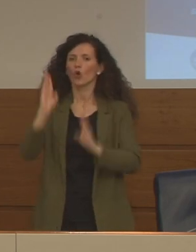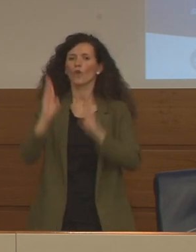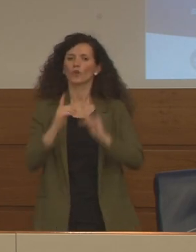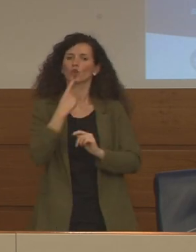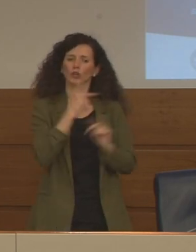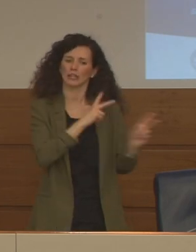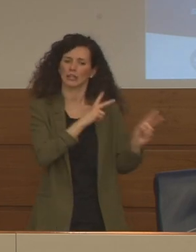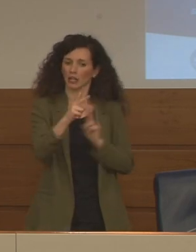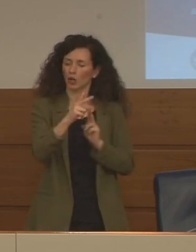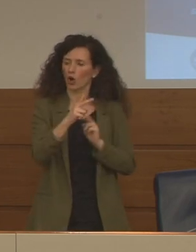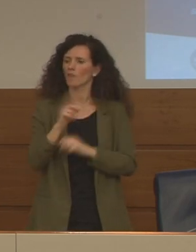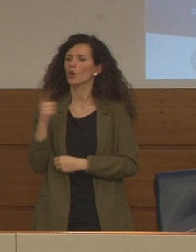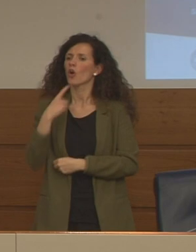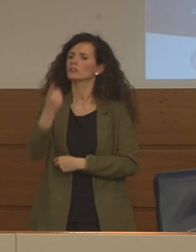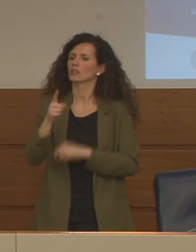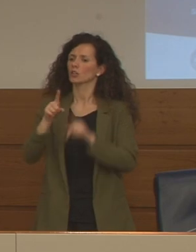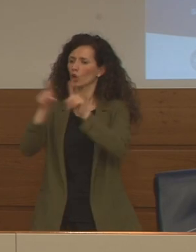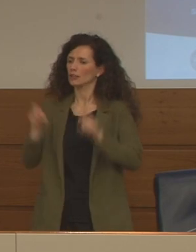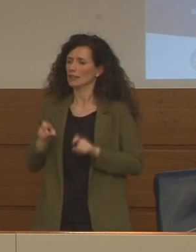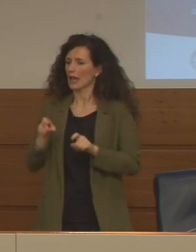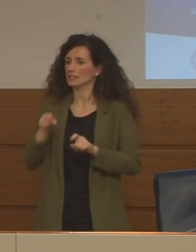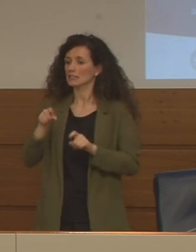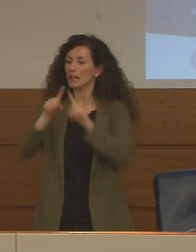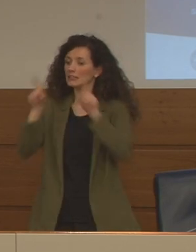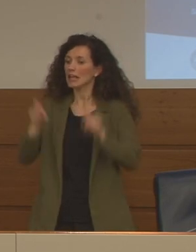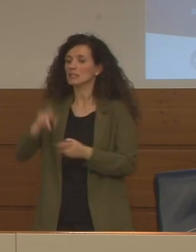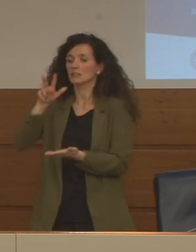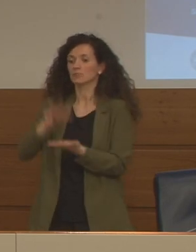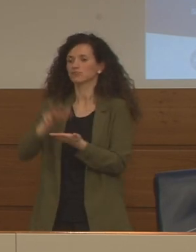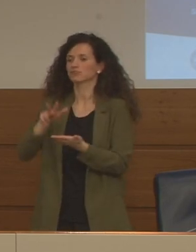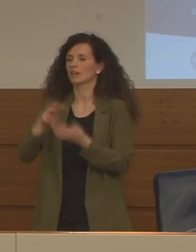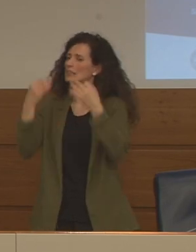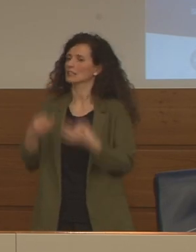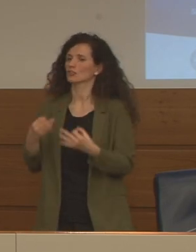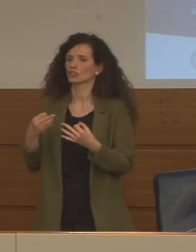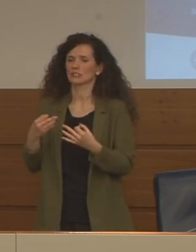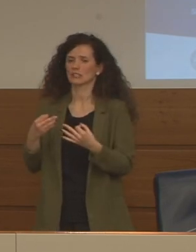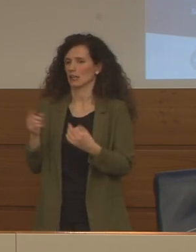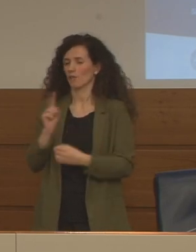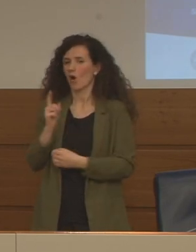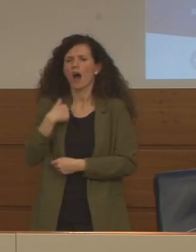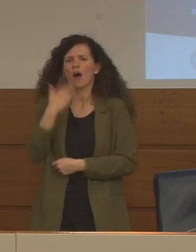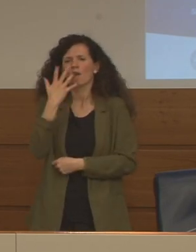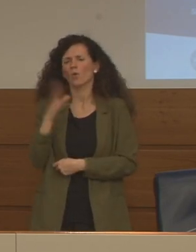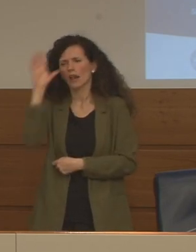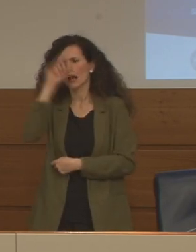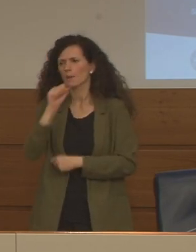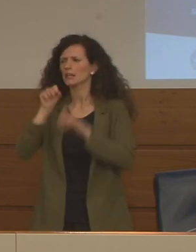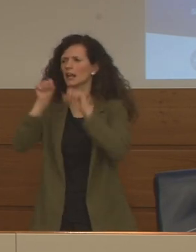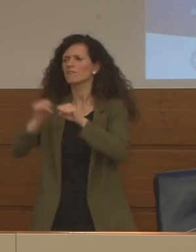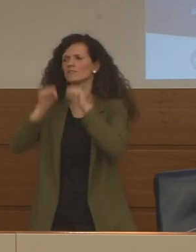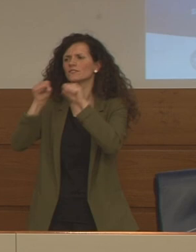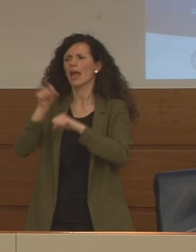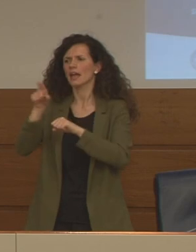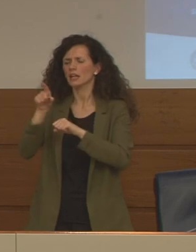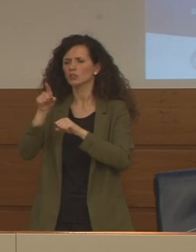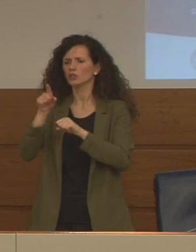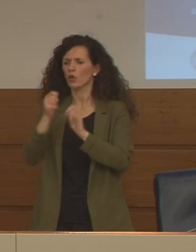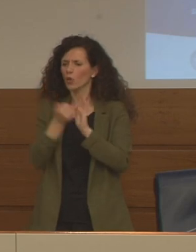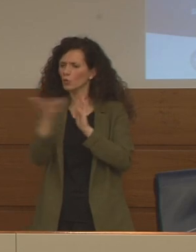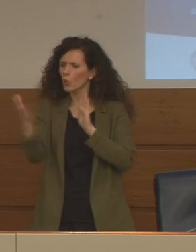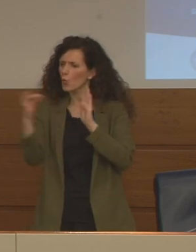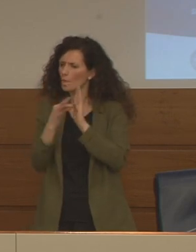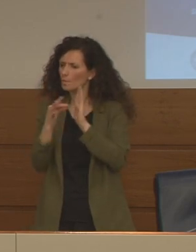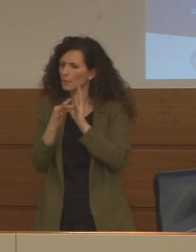che i test non sono decisivi se ho sentito bene in questa fase volevo capire se in veneto quali sono i motivi di questa performance